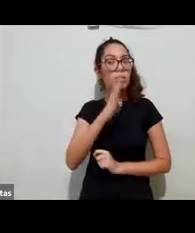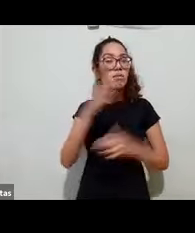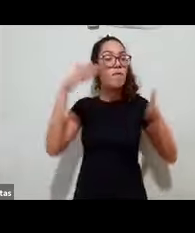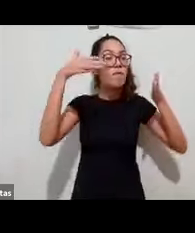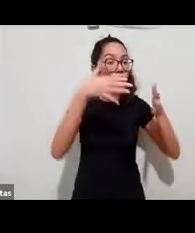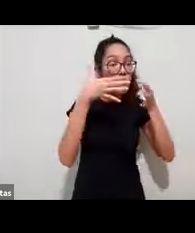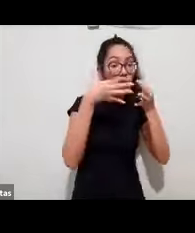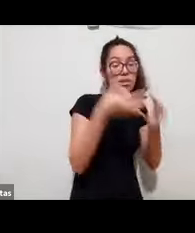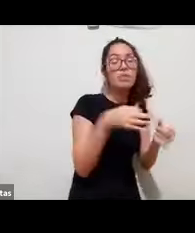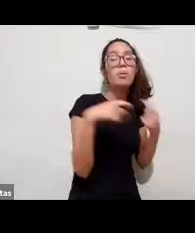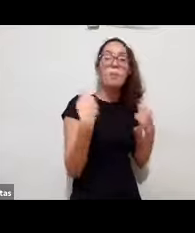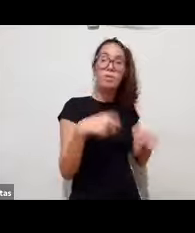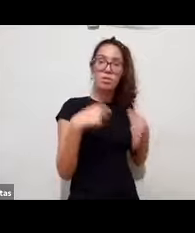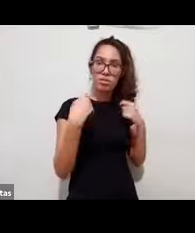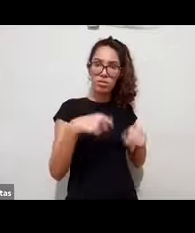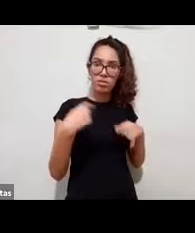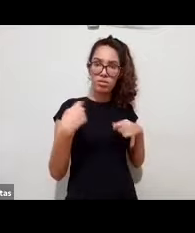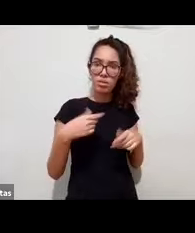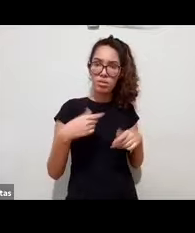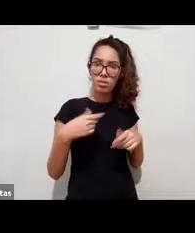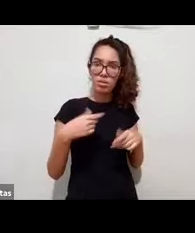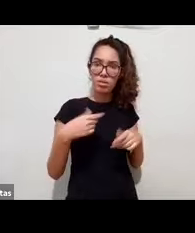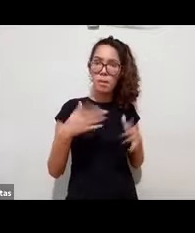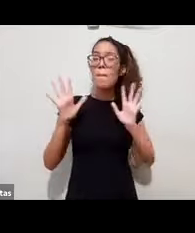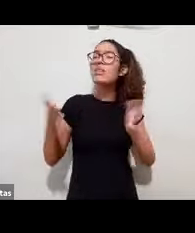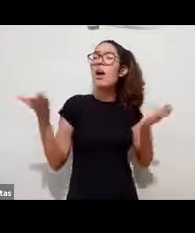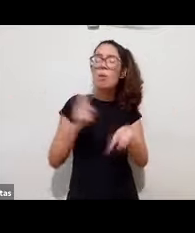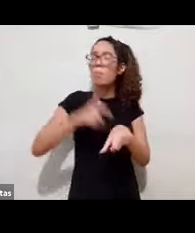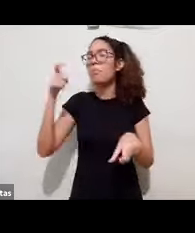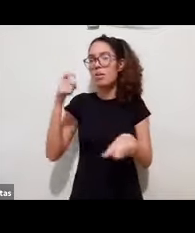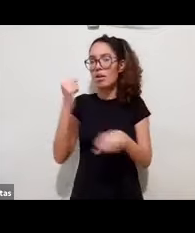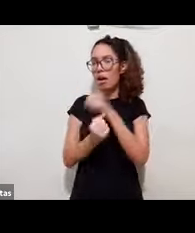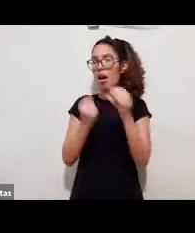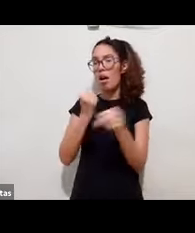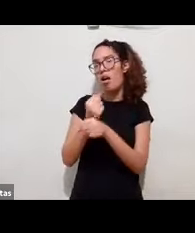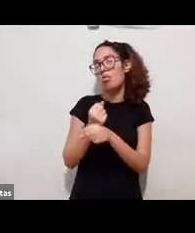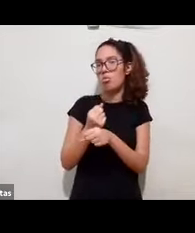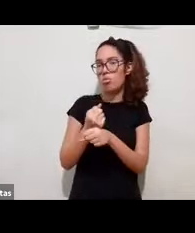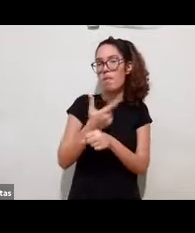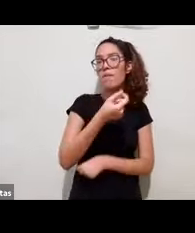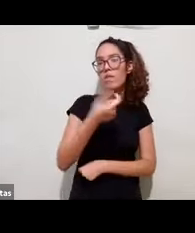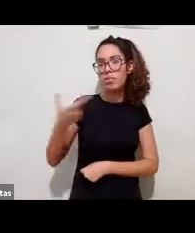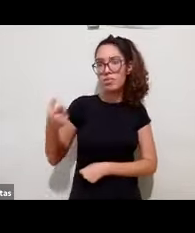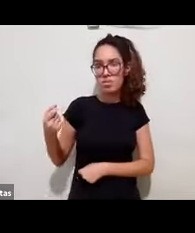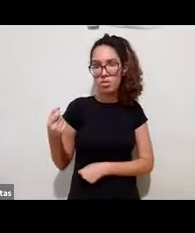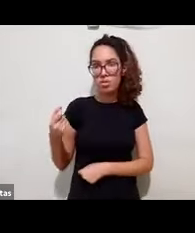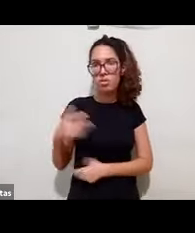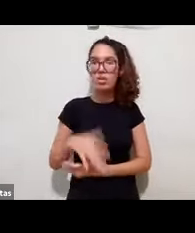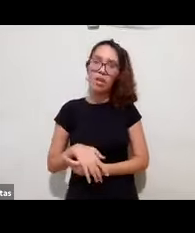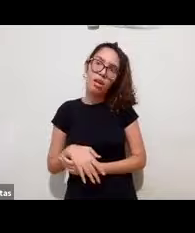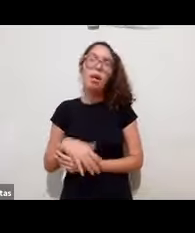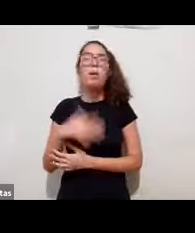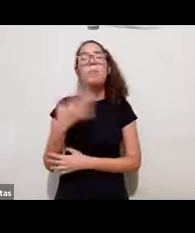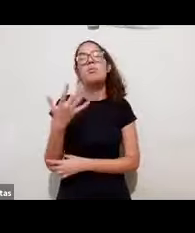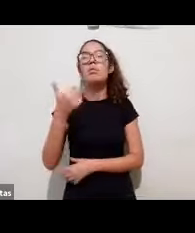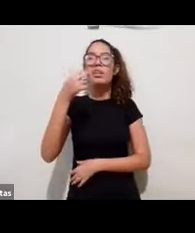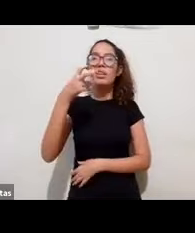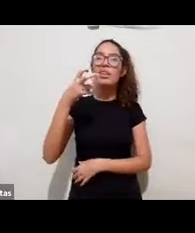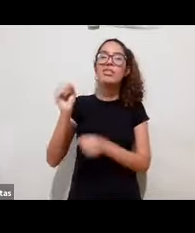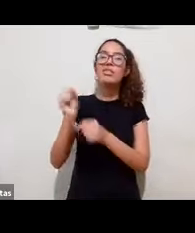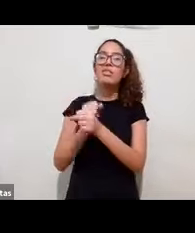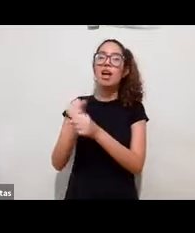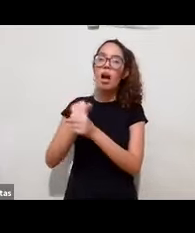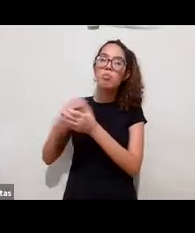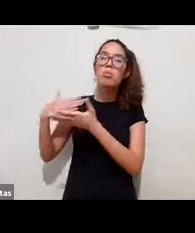já é uma coisa do século XXI, né, que a gente começa aí há pouco mais do que 15 anos. Né? Então, existe essa defasagem dentro da